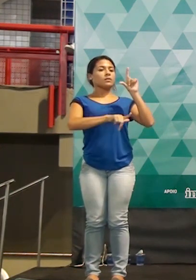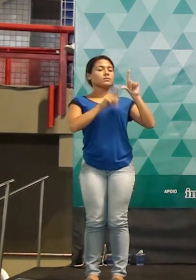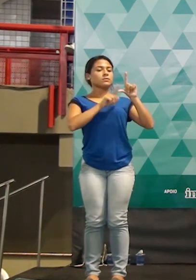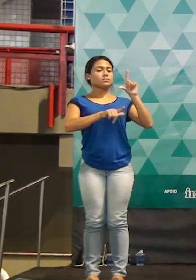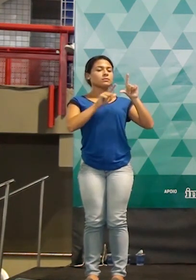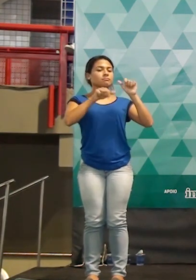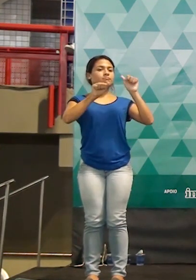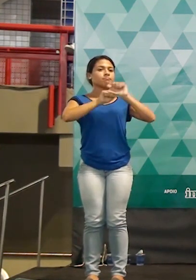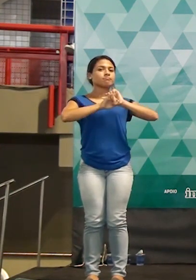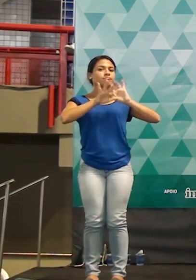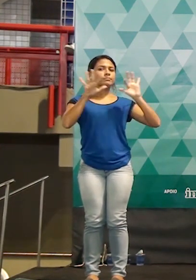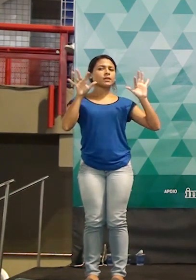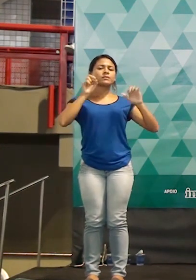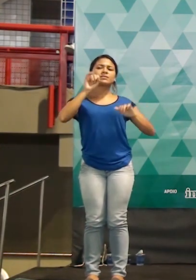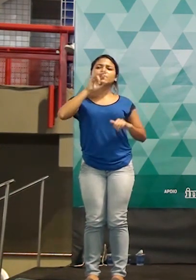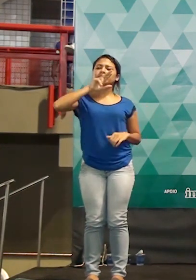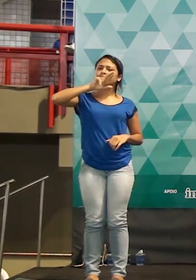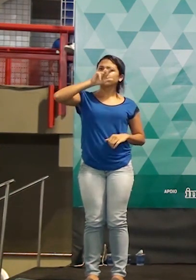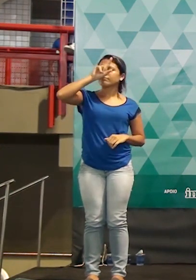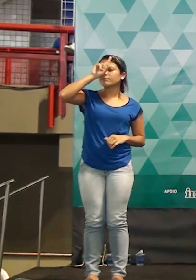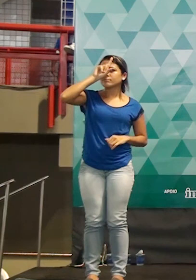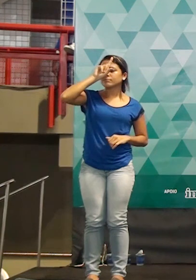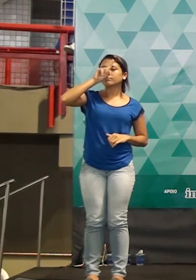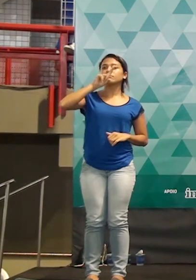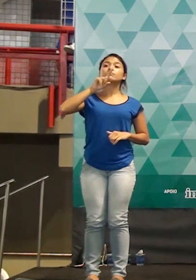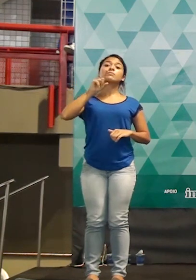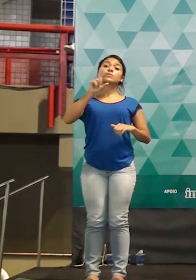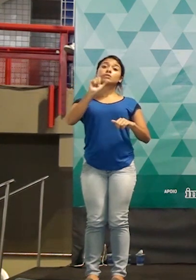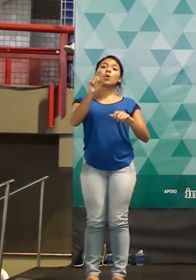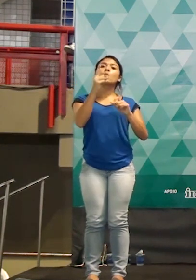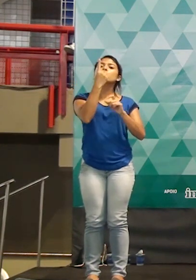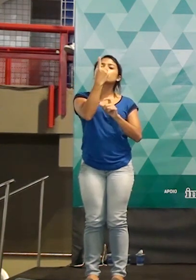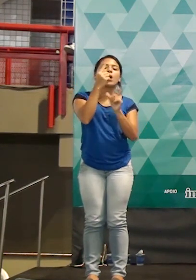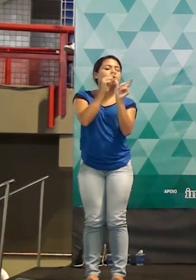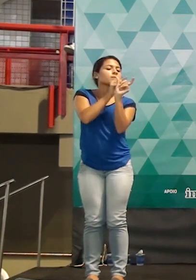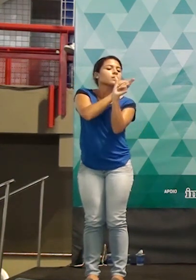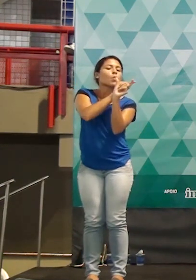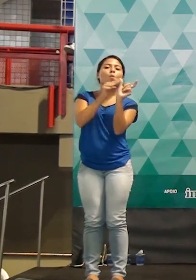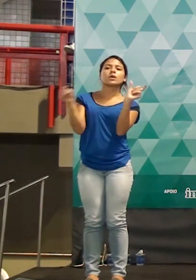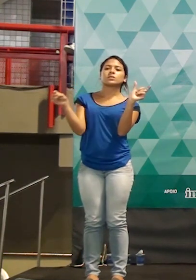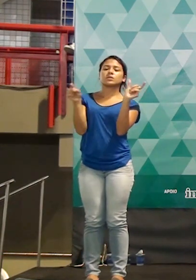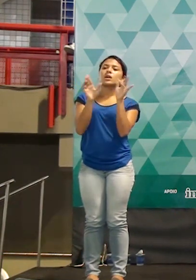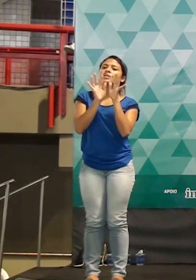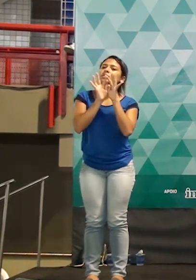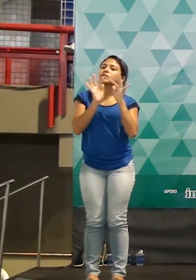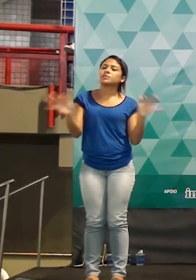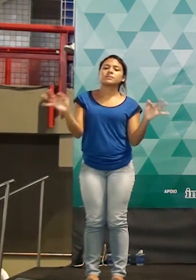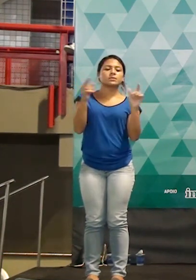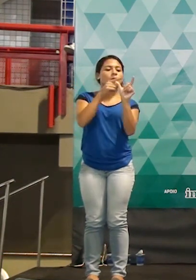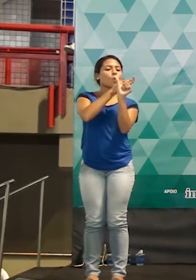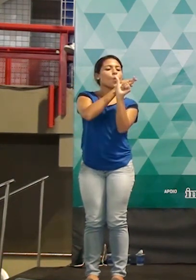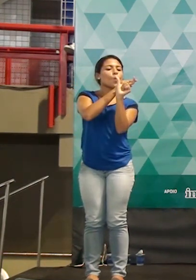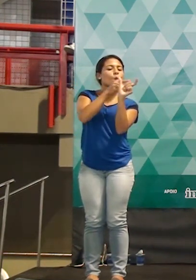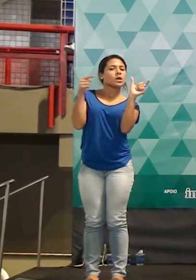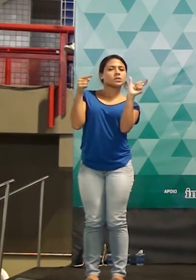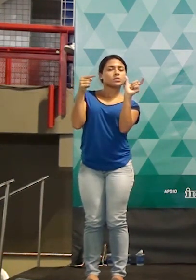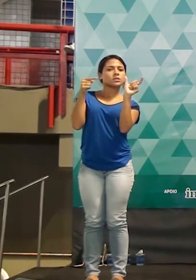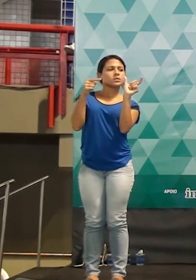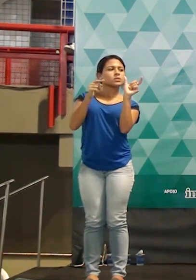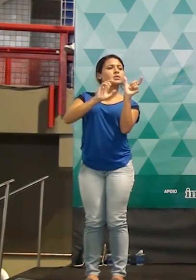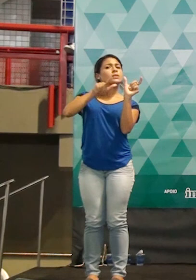legível. No caso de erro, risque com um único traço e escreva em seguida